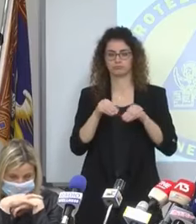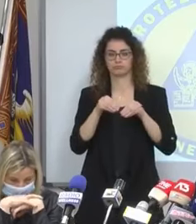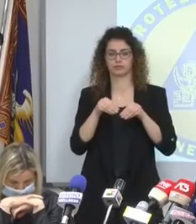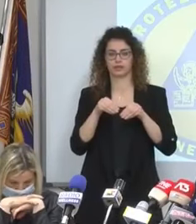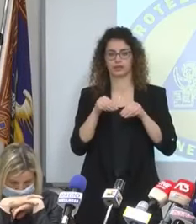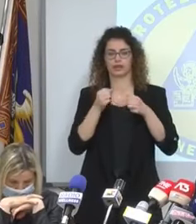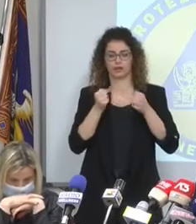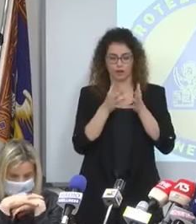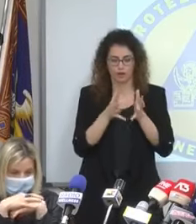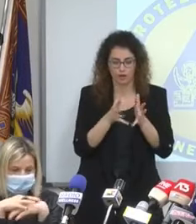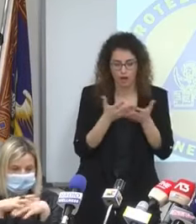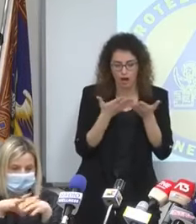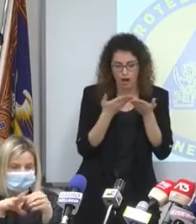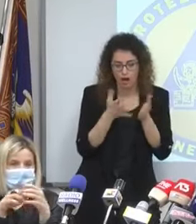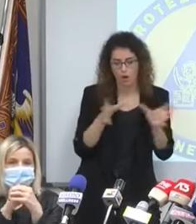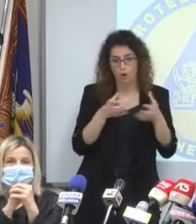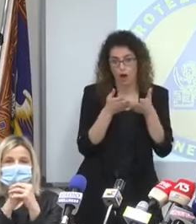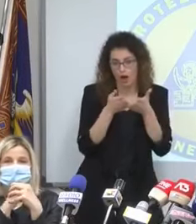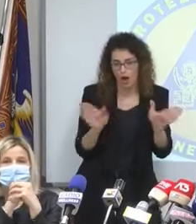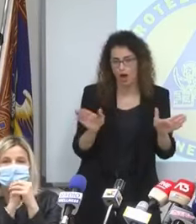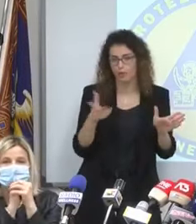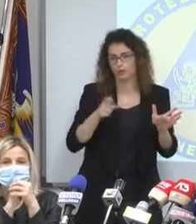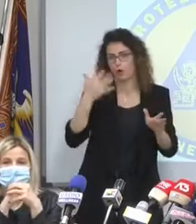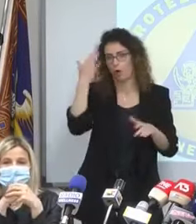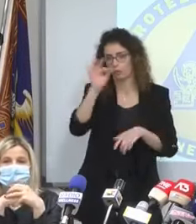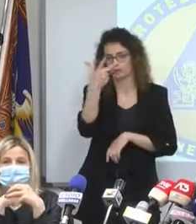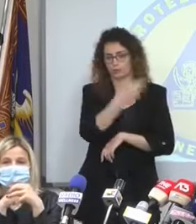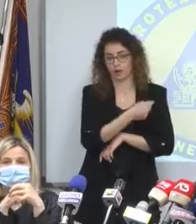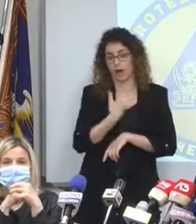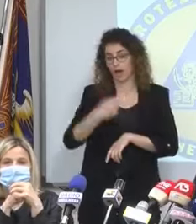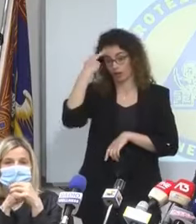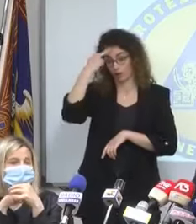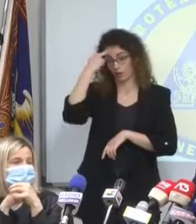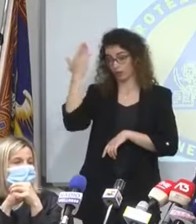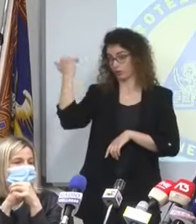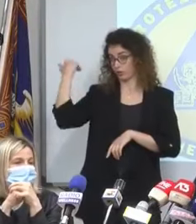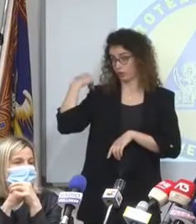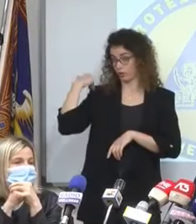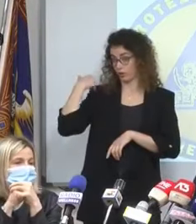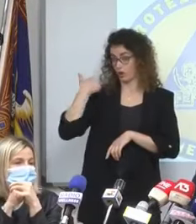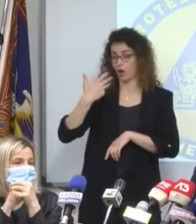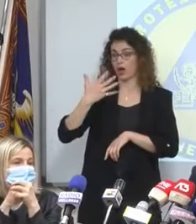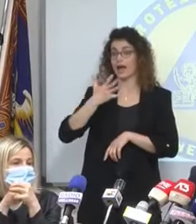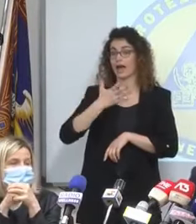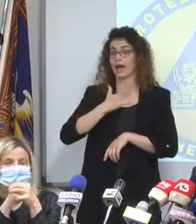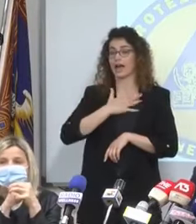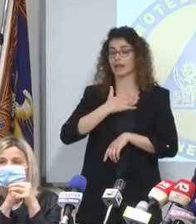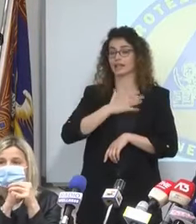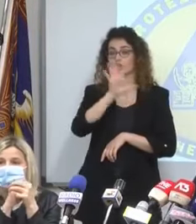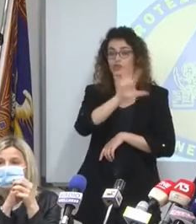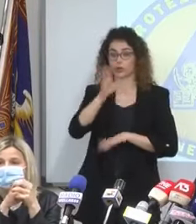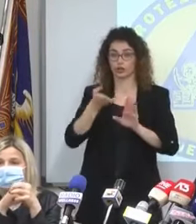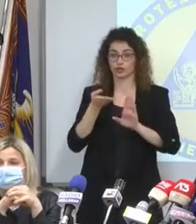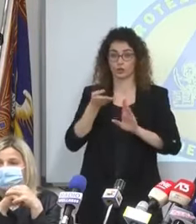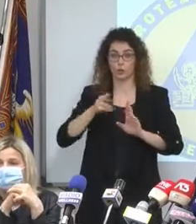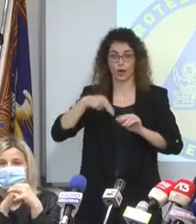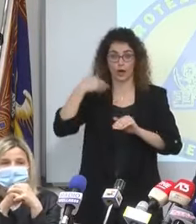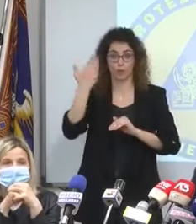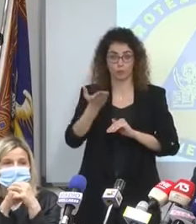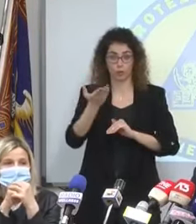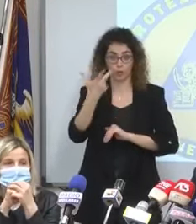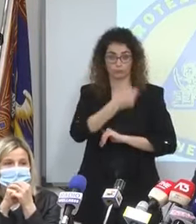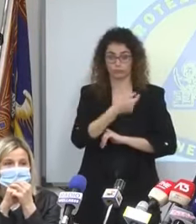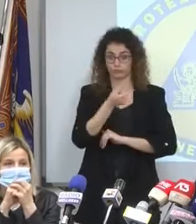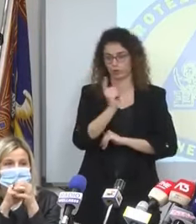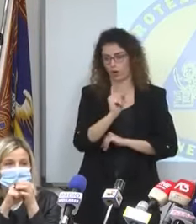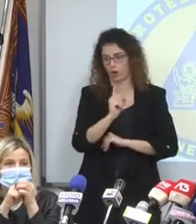fare i vaccini. Ma vi ricordo che allora non si potevano vaccinare coloro che avevano più di 55 anni, ma non è rimasta in piedi un giorno sta roba, è